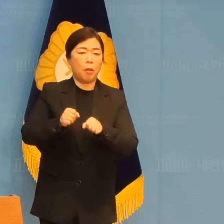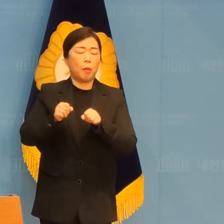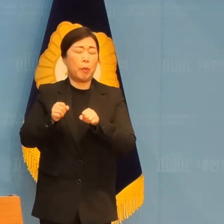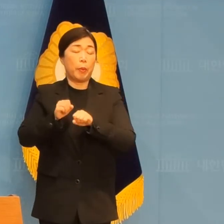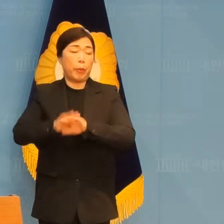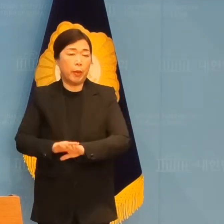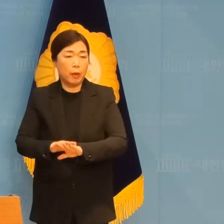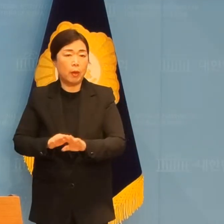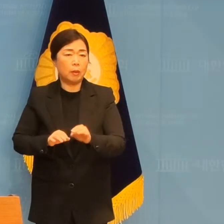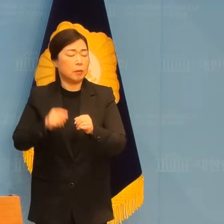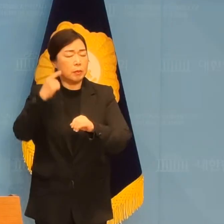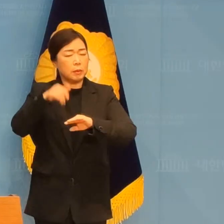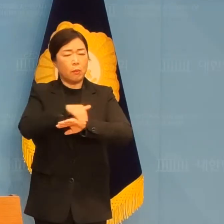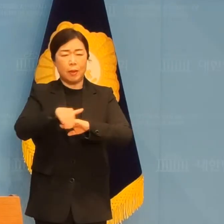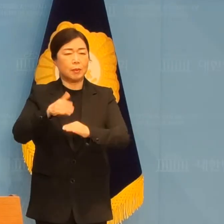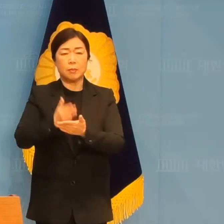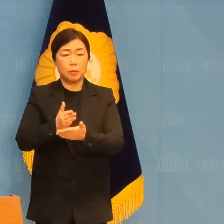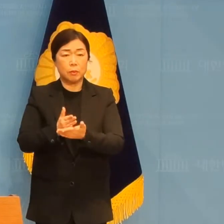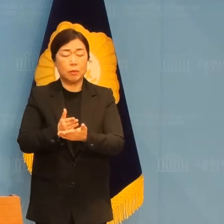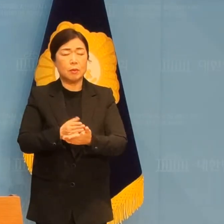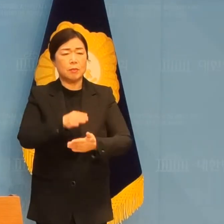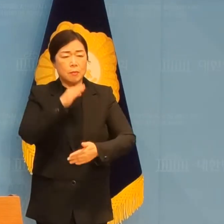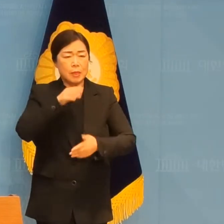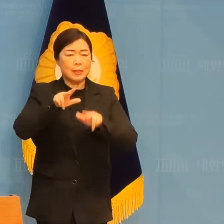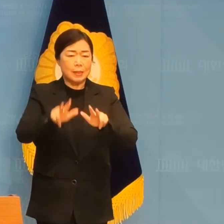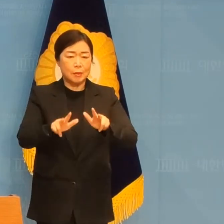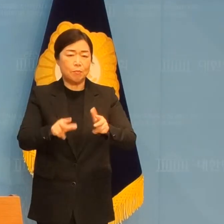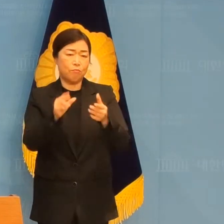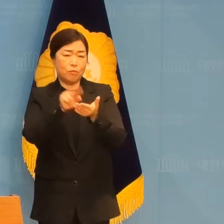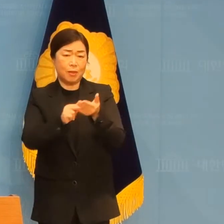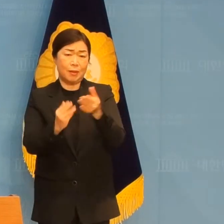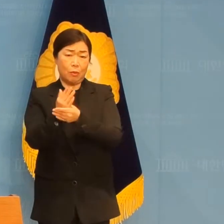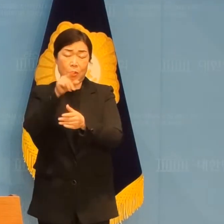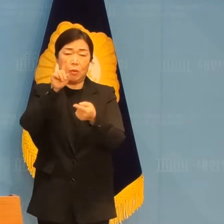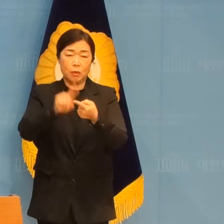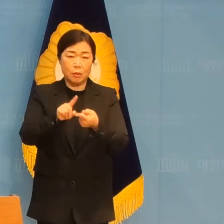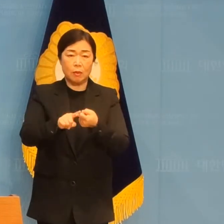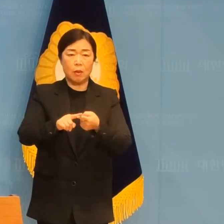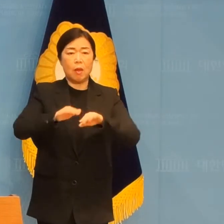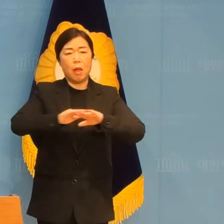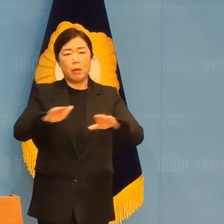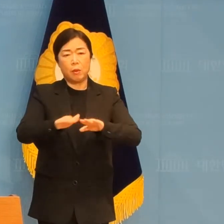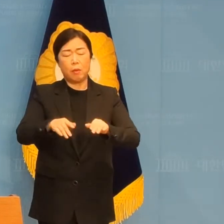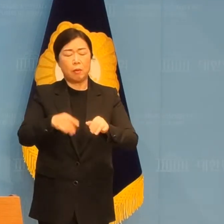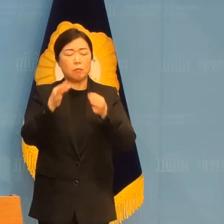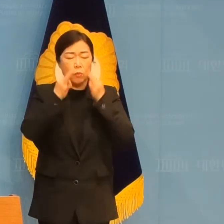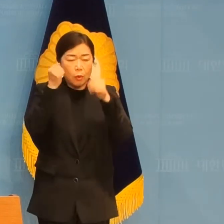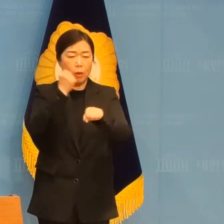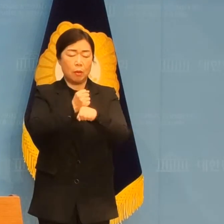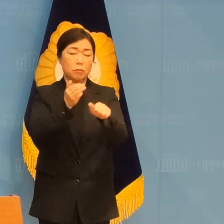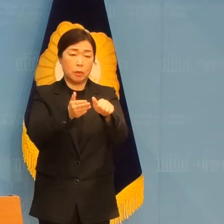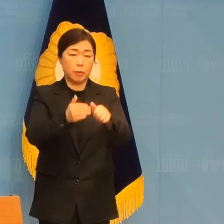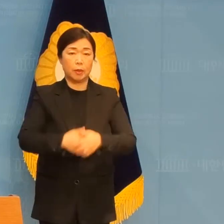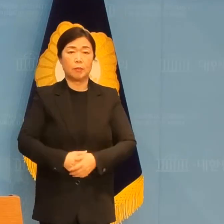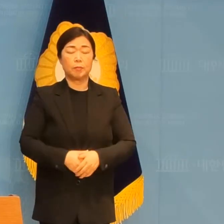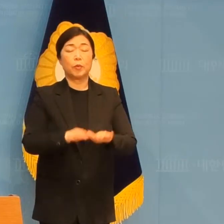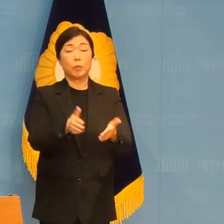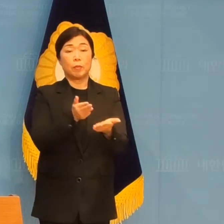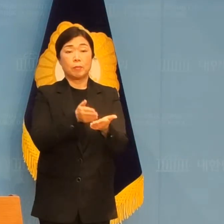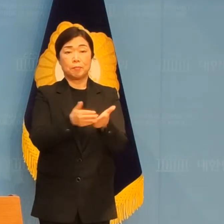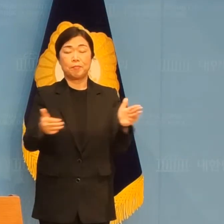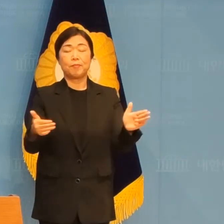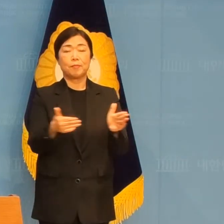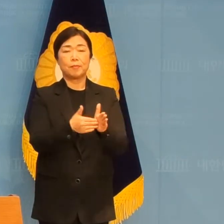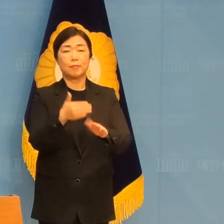정치적 현안과 민생 해결을 위한 해결책부터 제시하기 바랍니다. 금일 논평